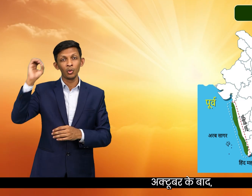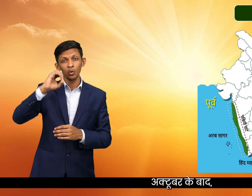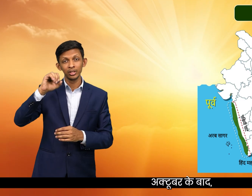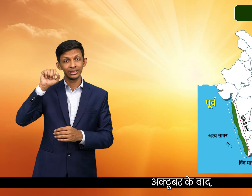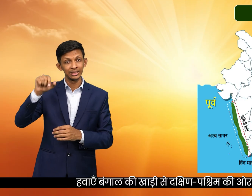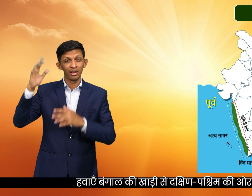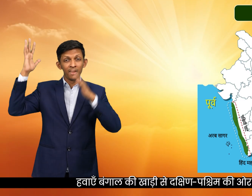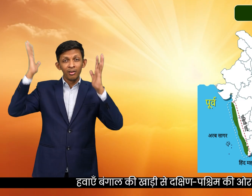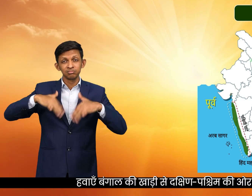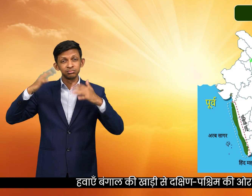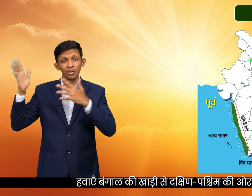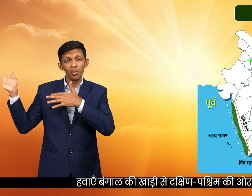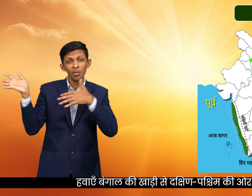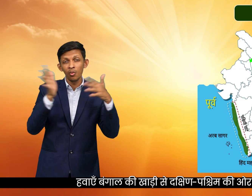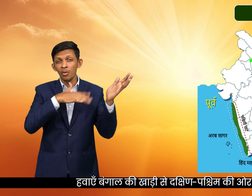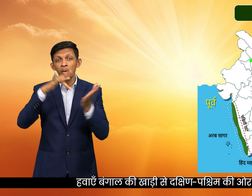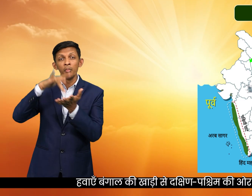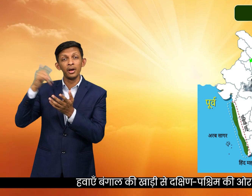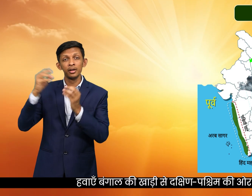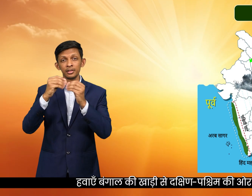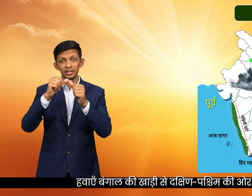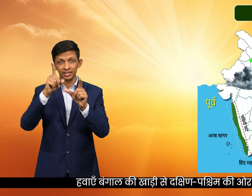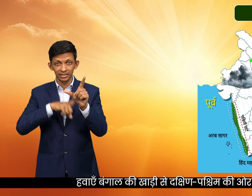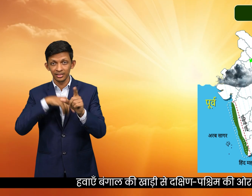अक्टूबर के बाद हवाएं बंगाल की खाड़ी से